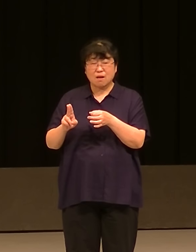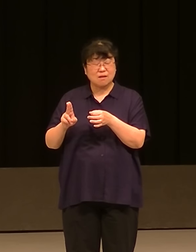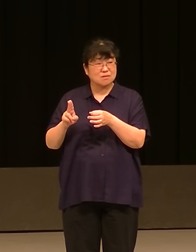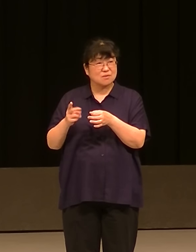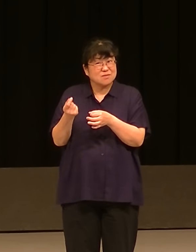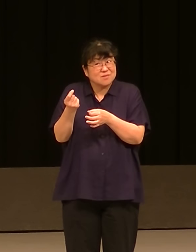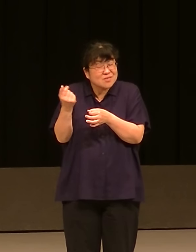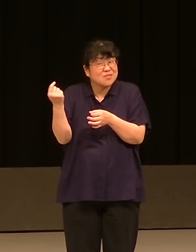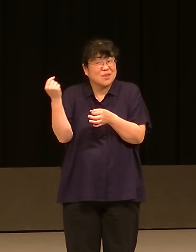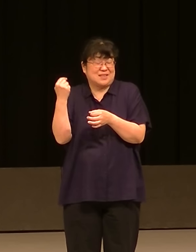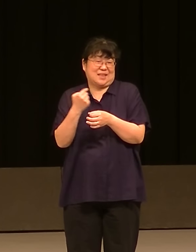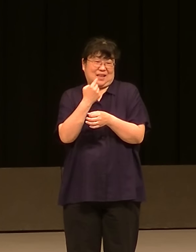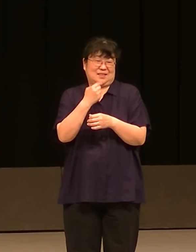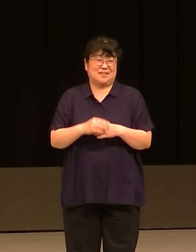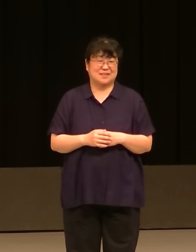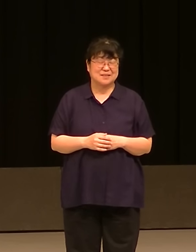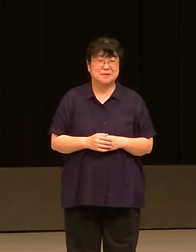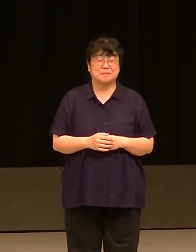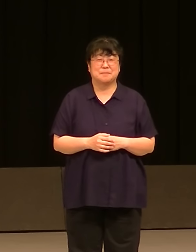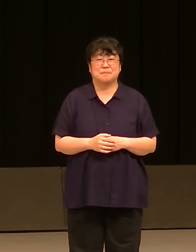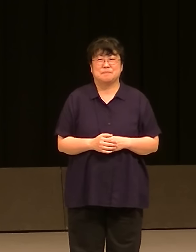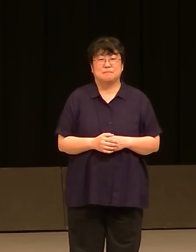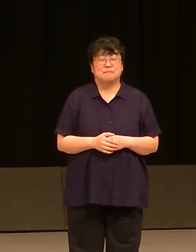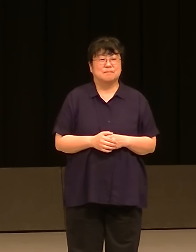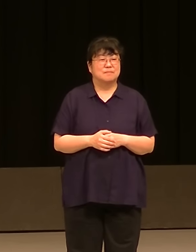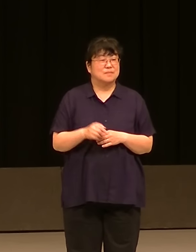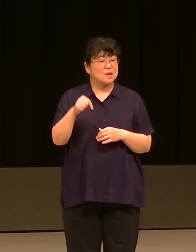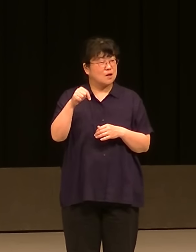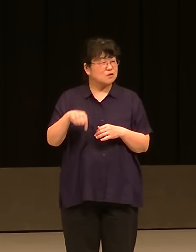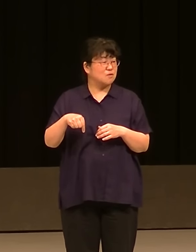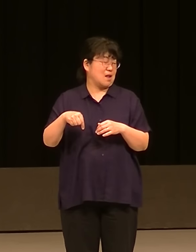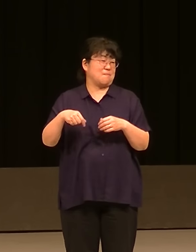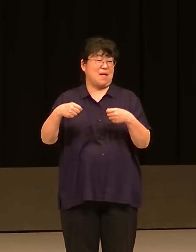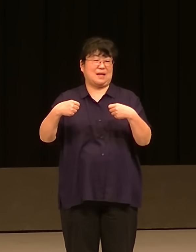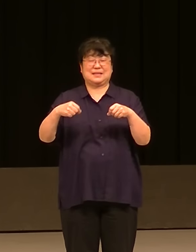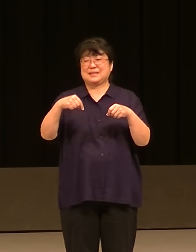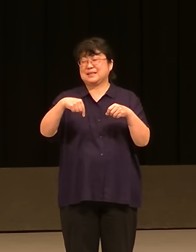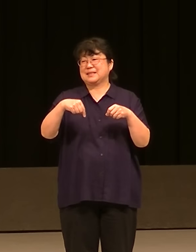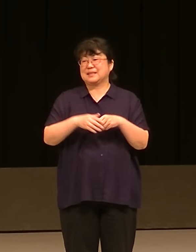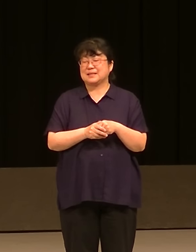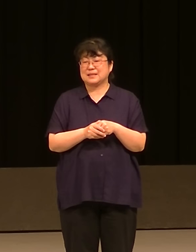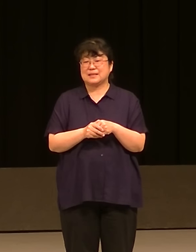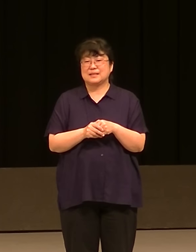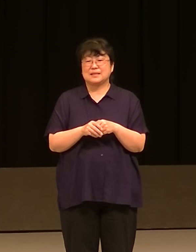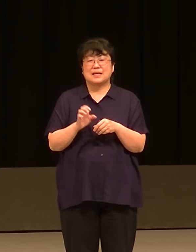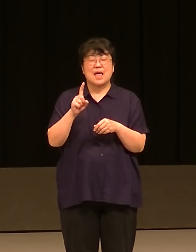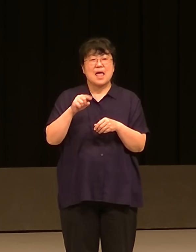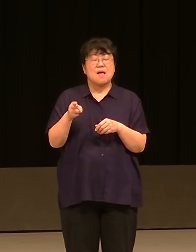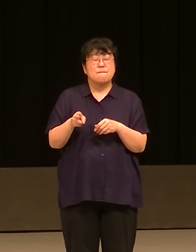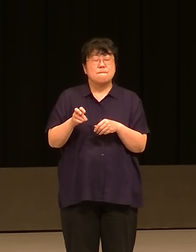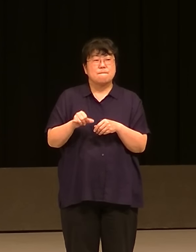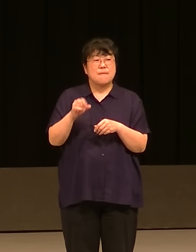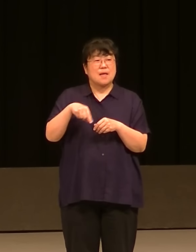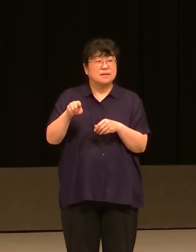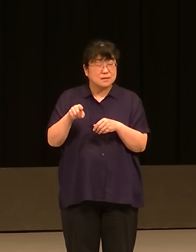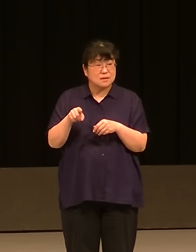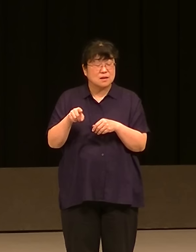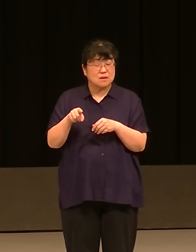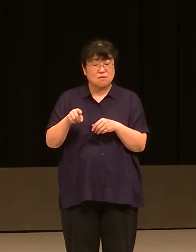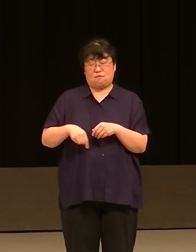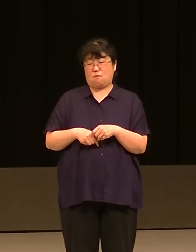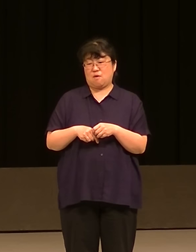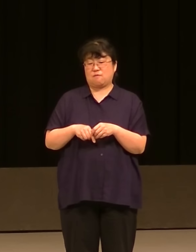しらりと聞いたりしておりますが、それがとにかくといたしまして、この延辺道と延辺というのはもう地の果